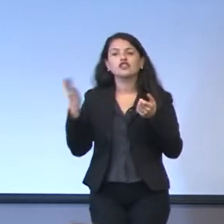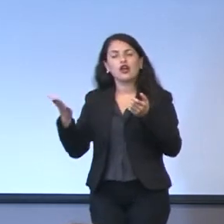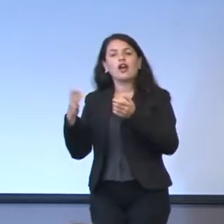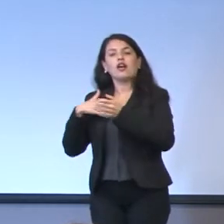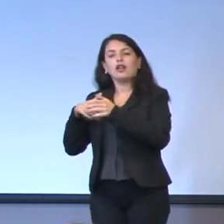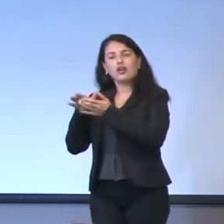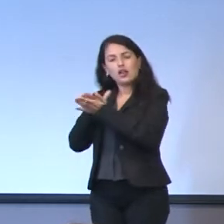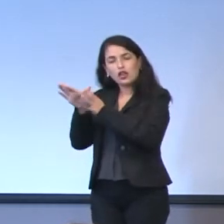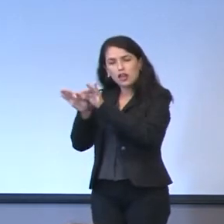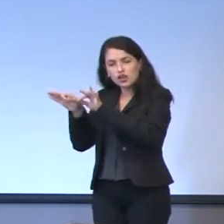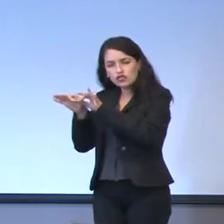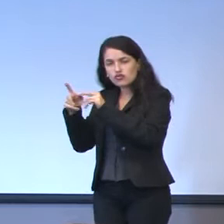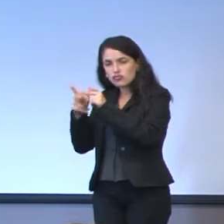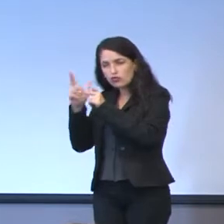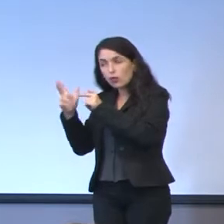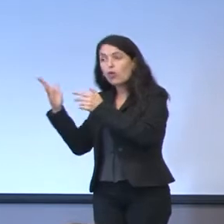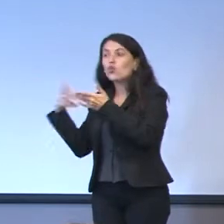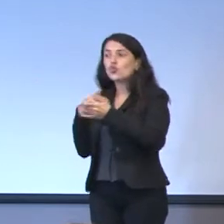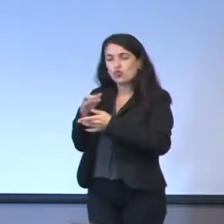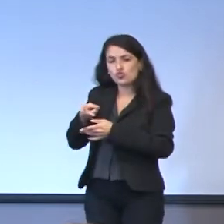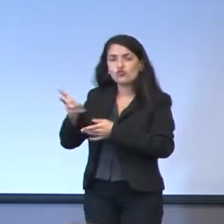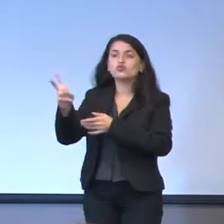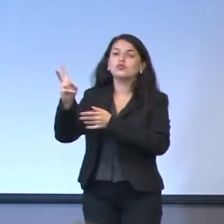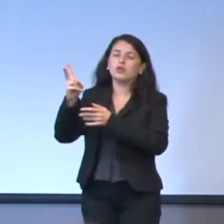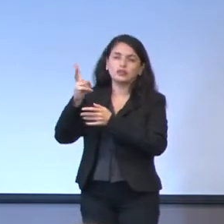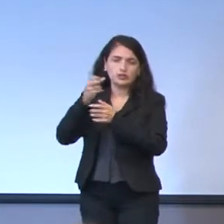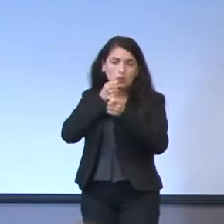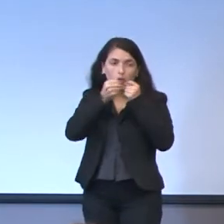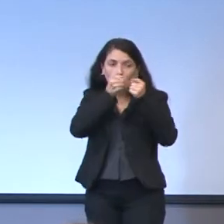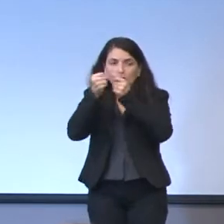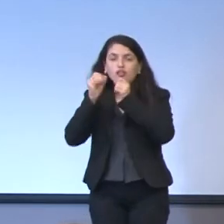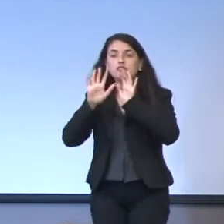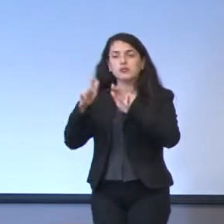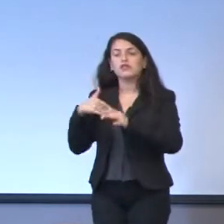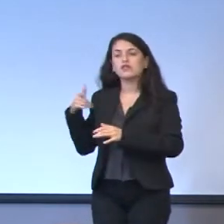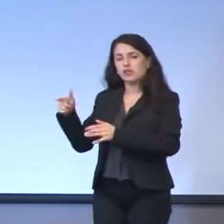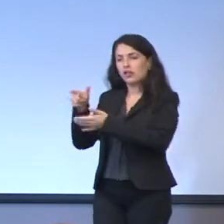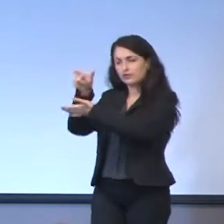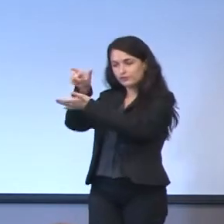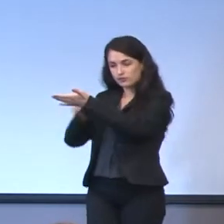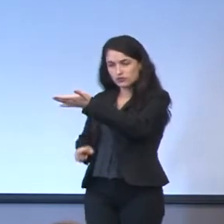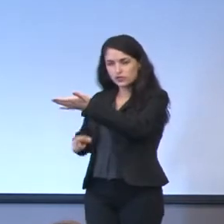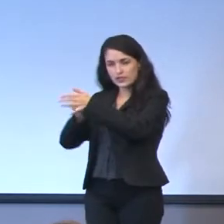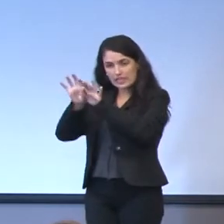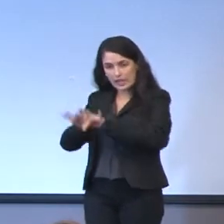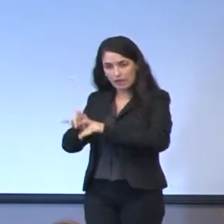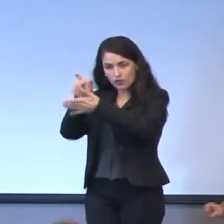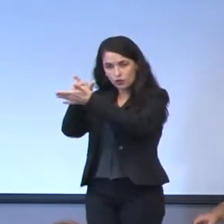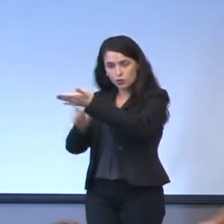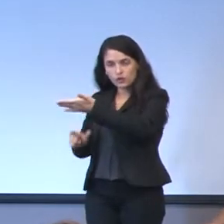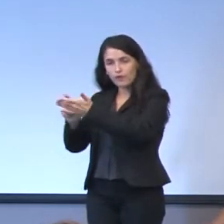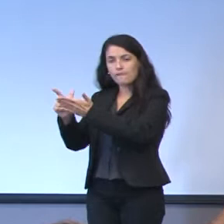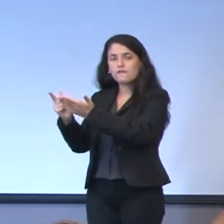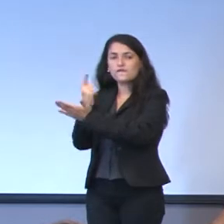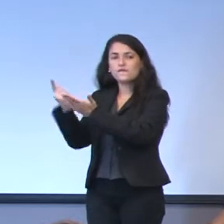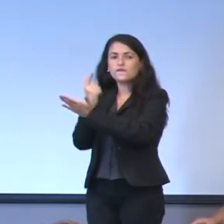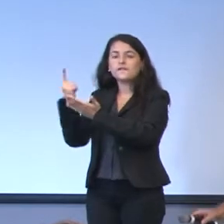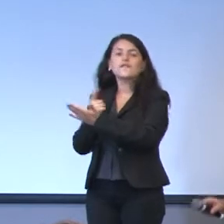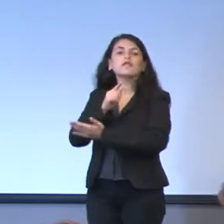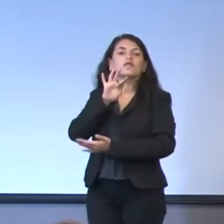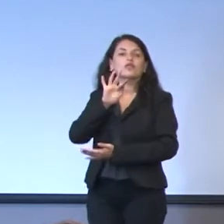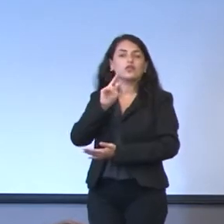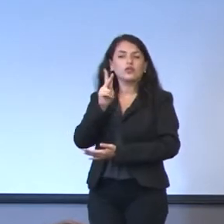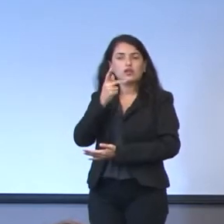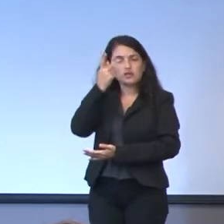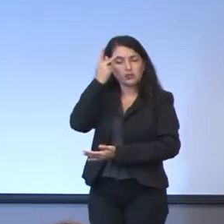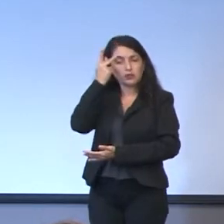ele continua fazendo reportagens, mas ele é um colunista do Caderno Cotidiano, né, Jairo? E ele tem um